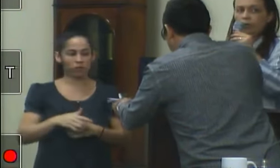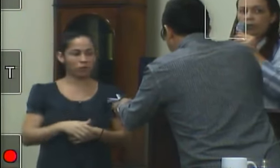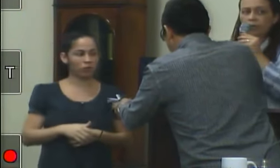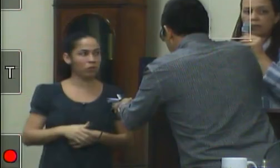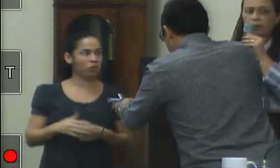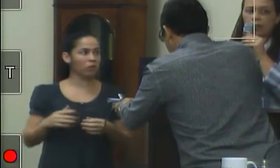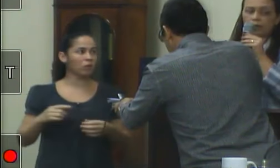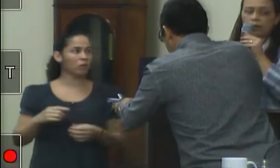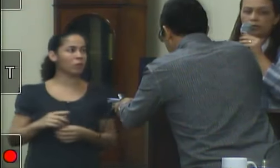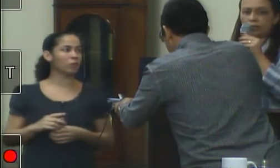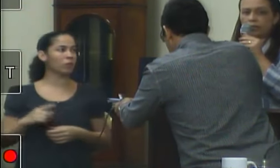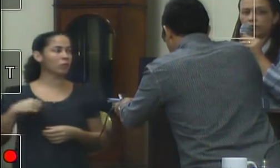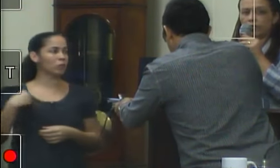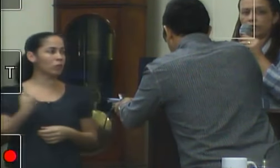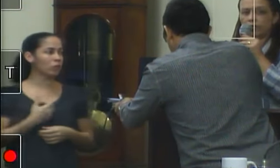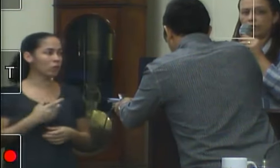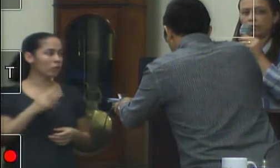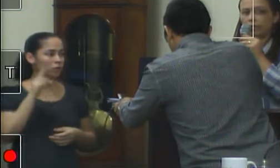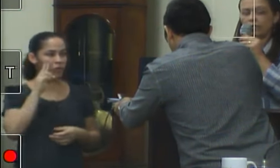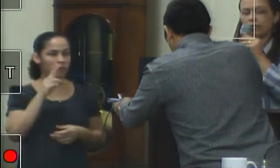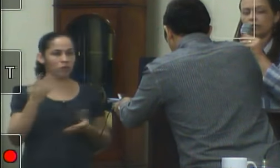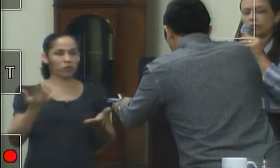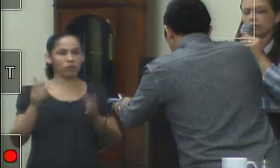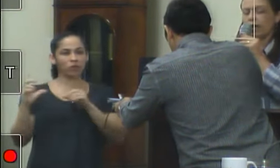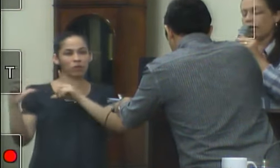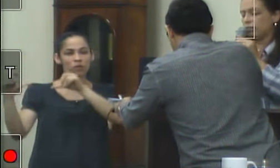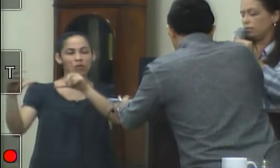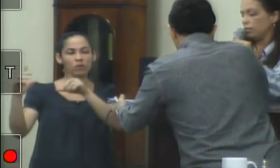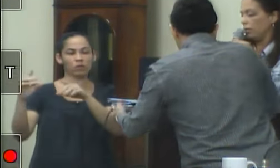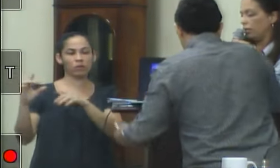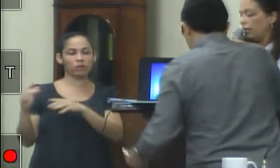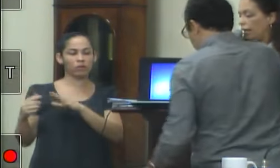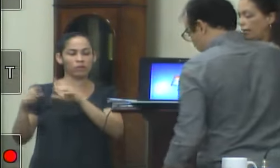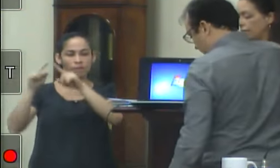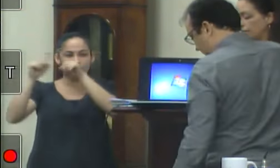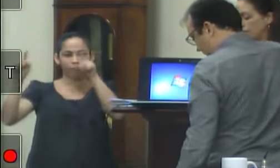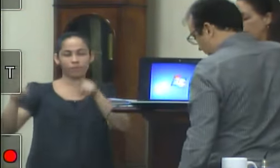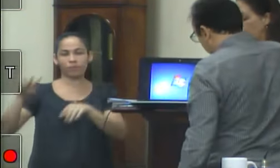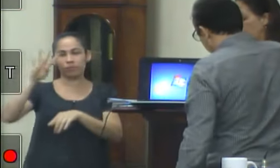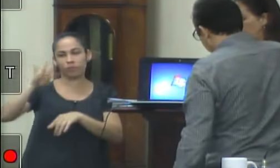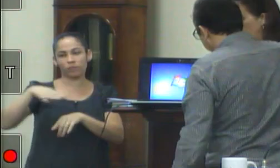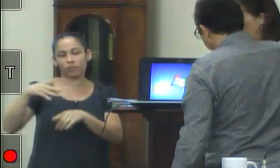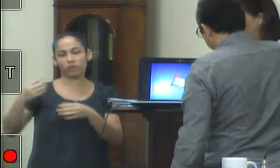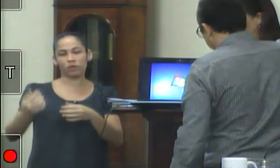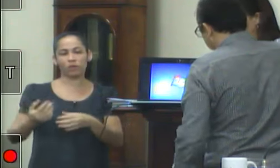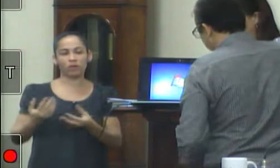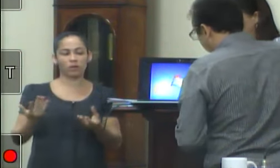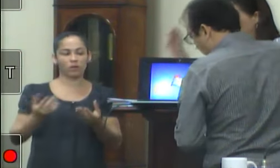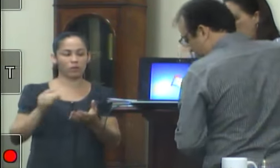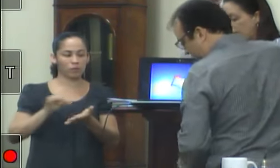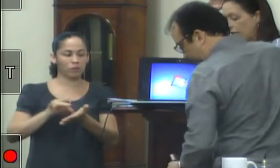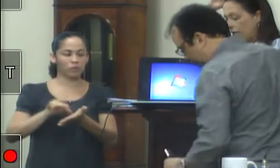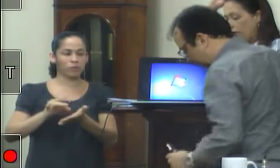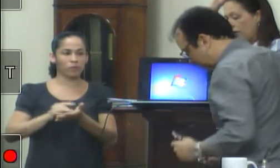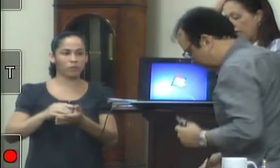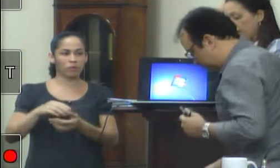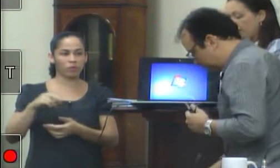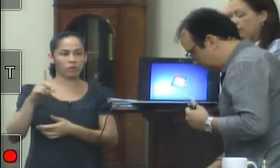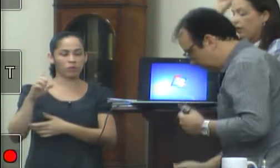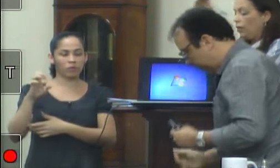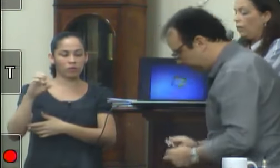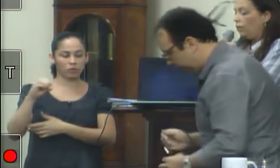Como nós acabamos de assistir aqui, a explanação são dados, né, reais que o Leonardo Magalhães passa para